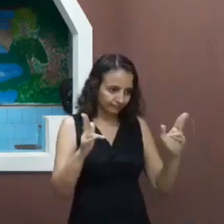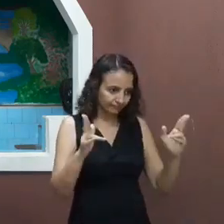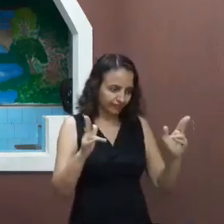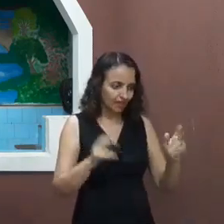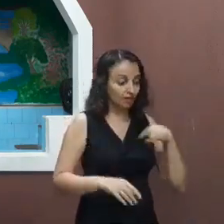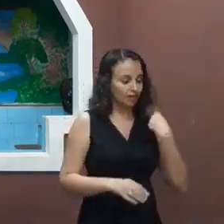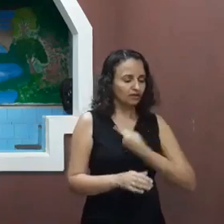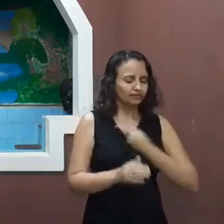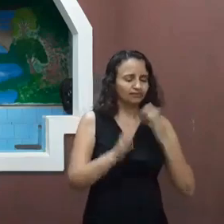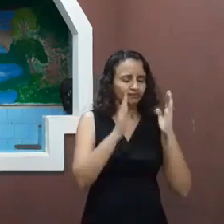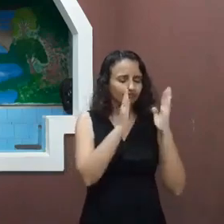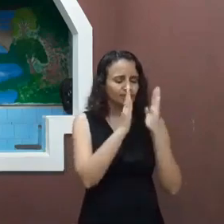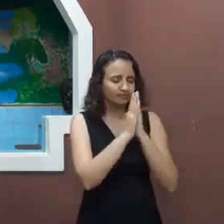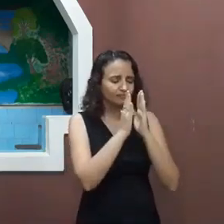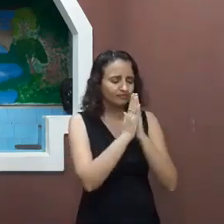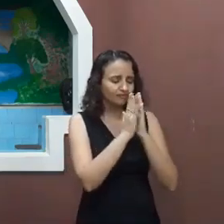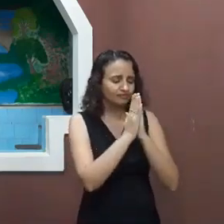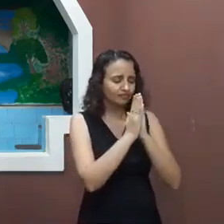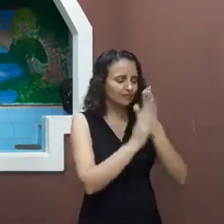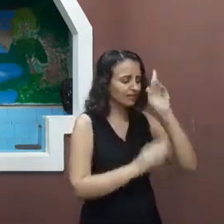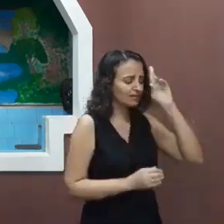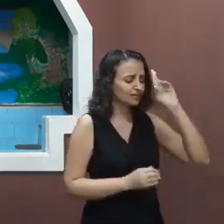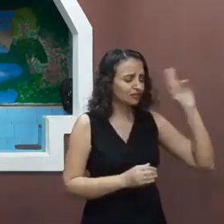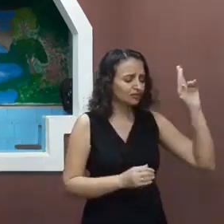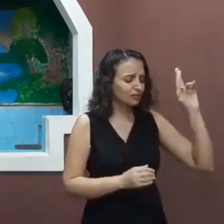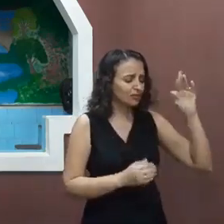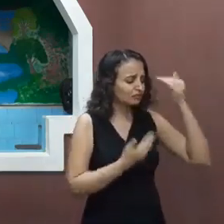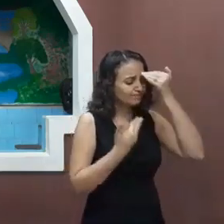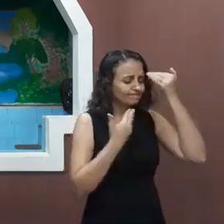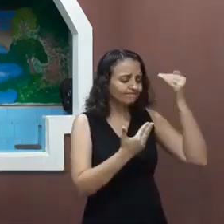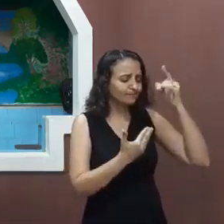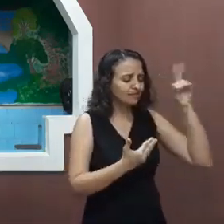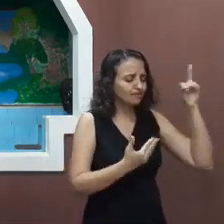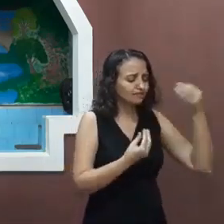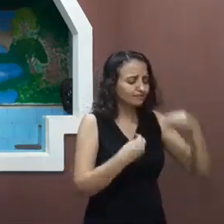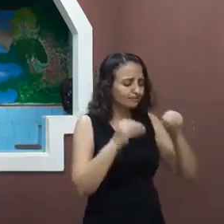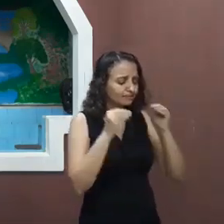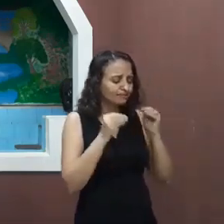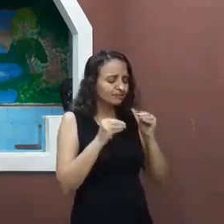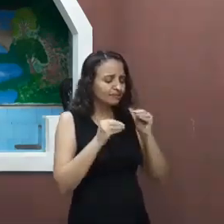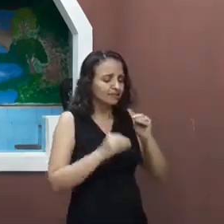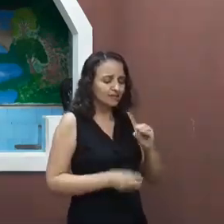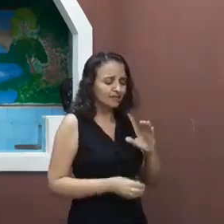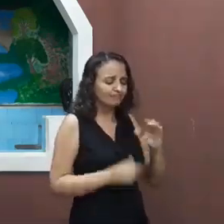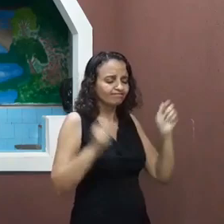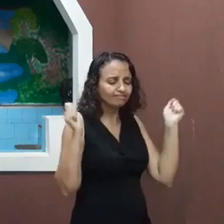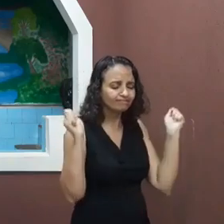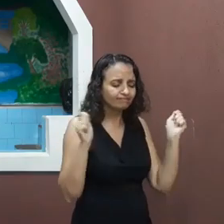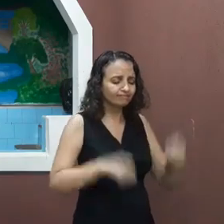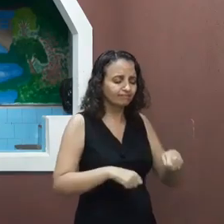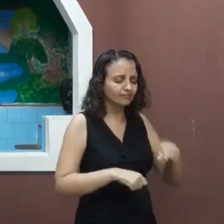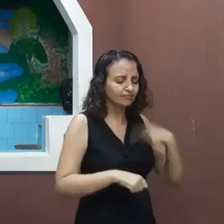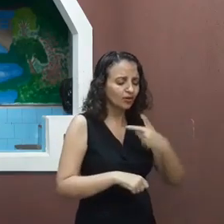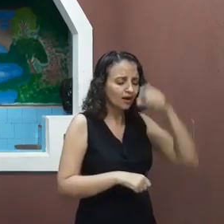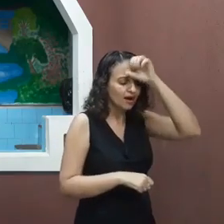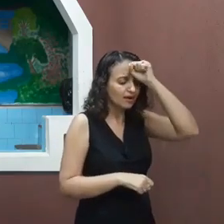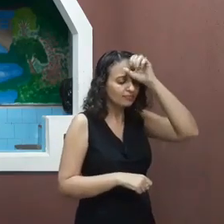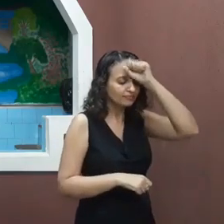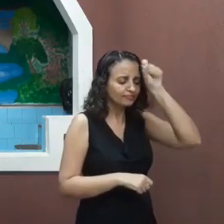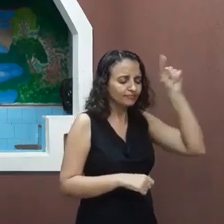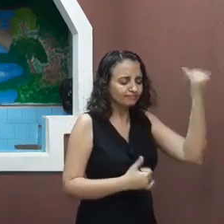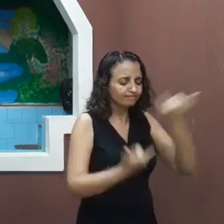nos dá a condição de estarmos aqui na tua casa nesta noite, para aprendermos com a tua voz. Nos